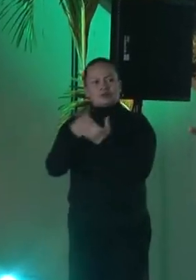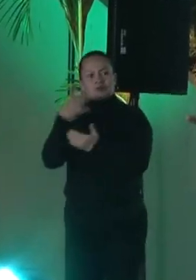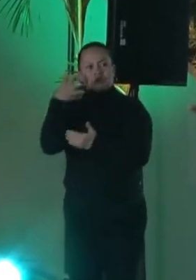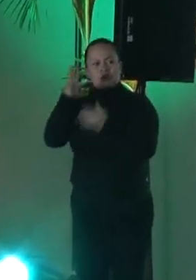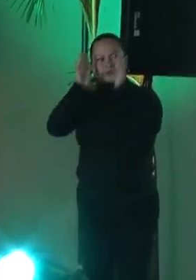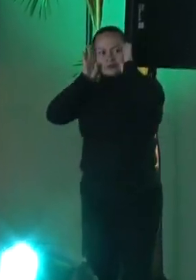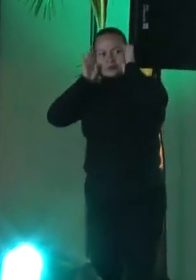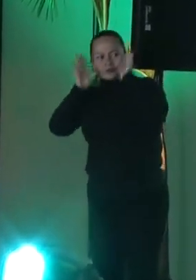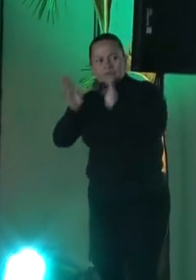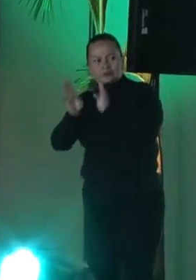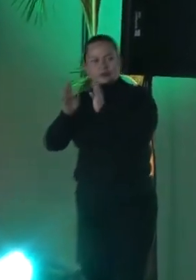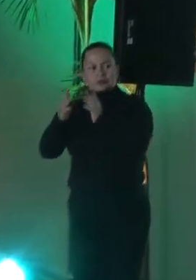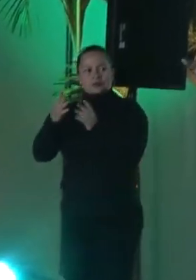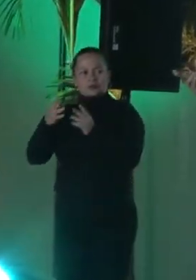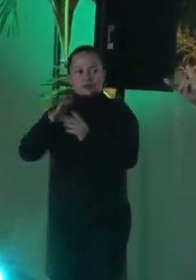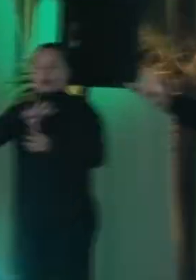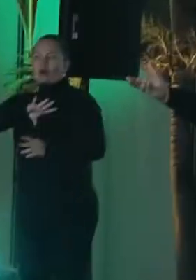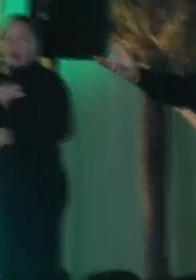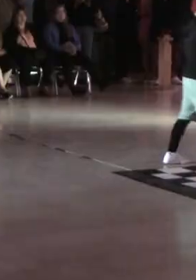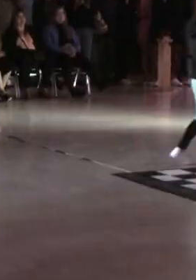pobre corazón.